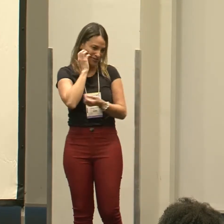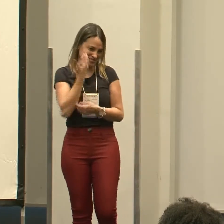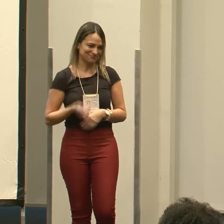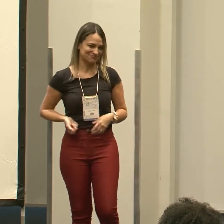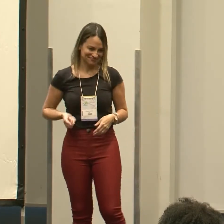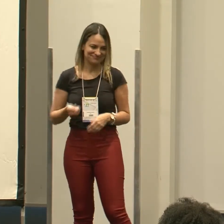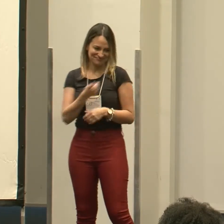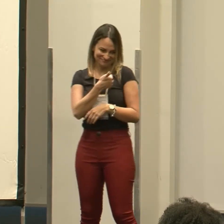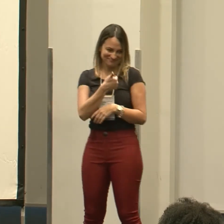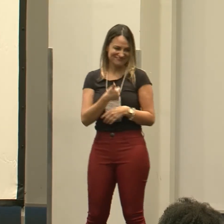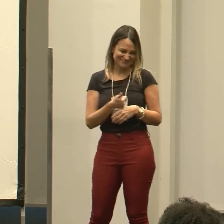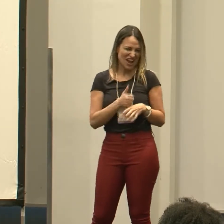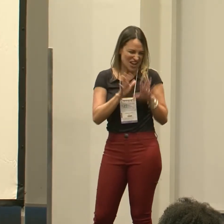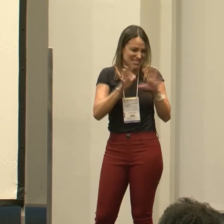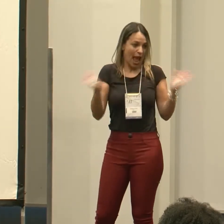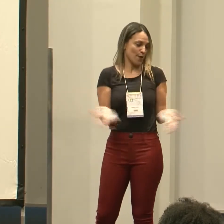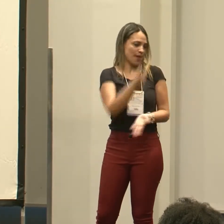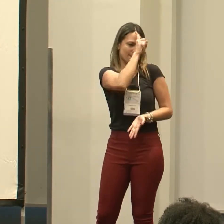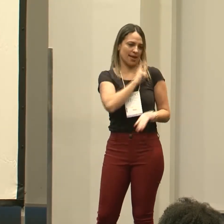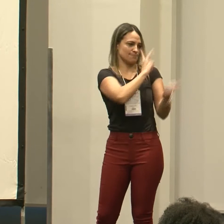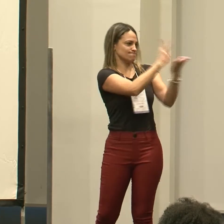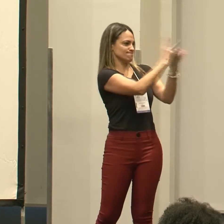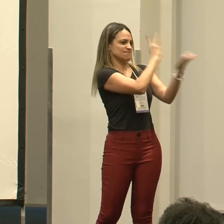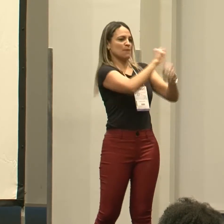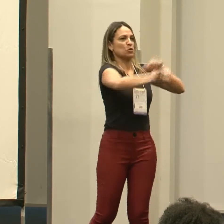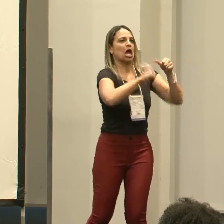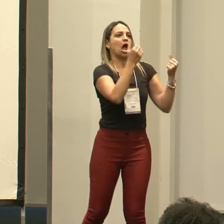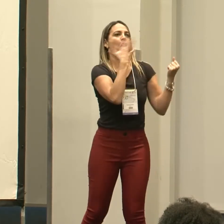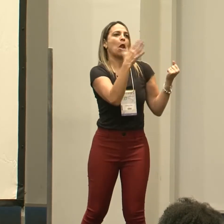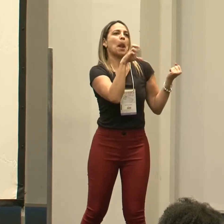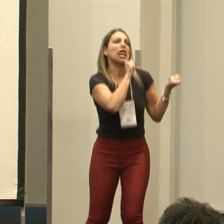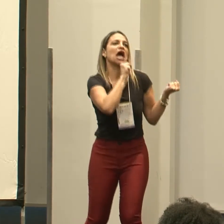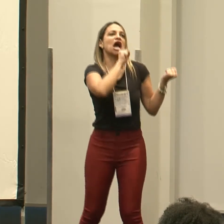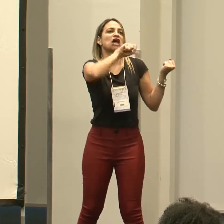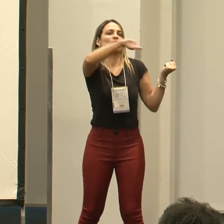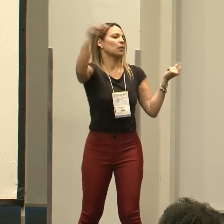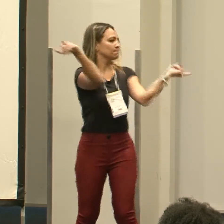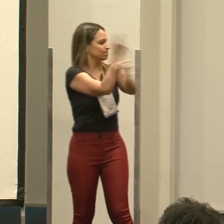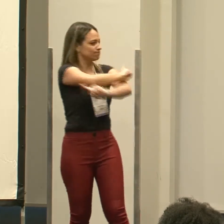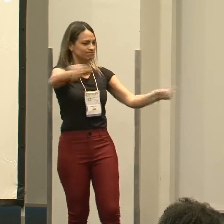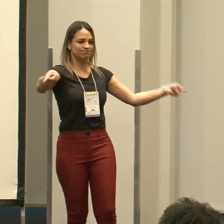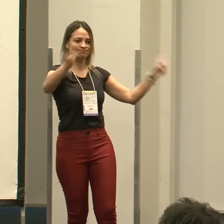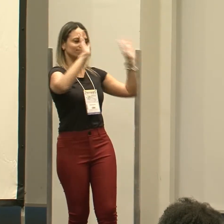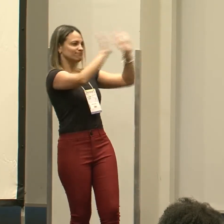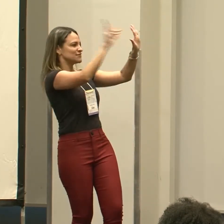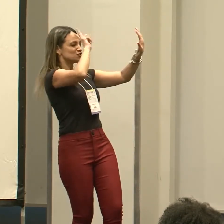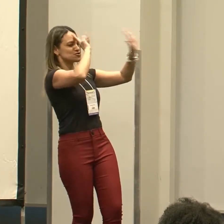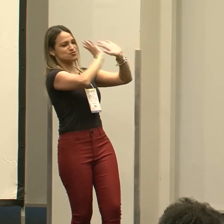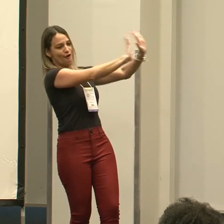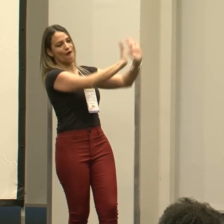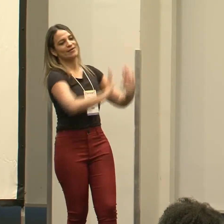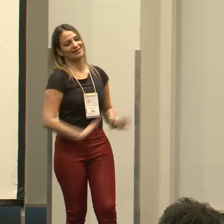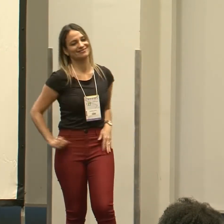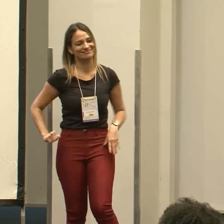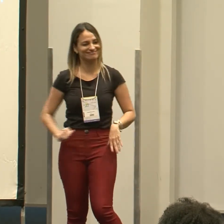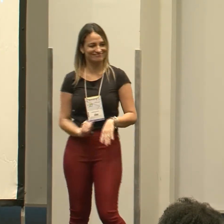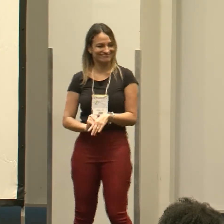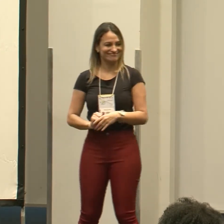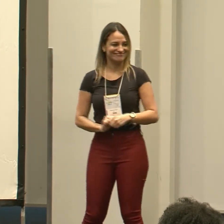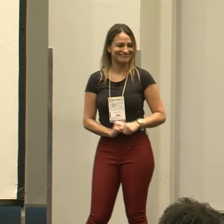gente reparar, existe, de repente, em algum ponto, a cor rosinha lá escondida. Ah, não, ele é amarelo por causa da Rua das